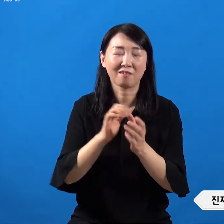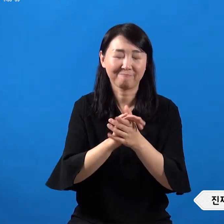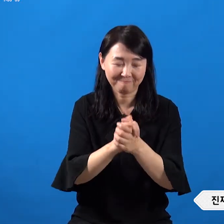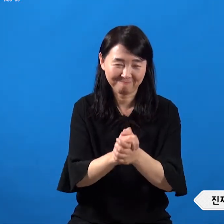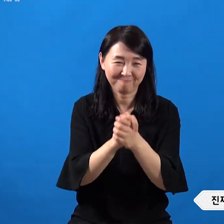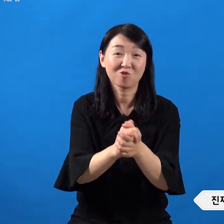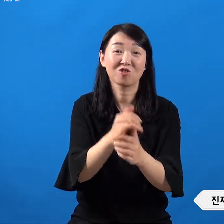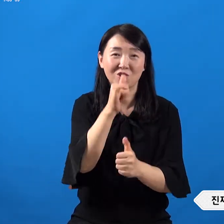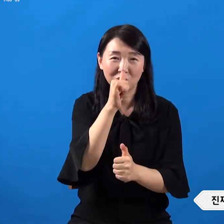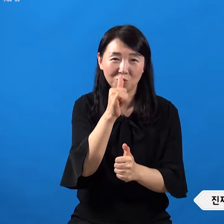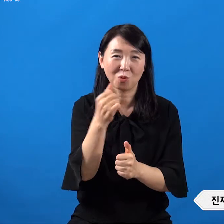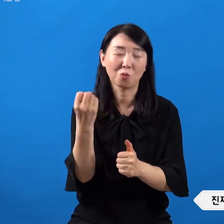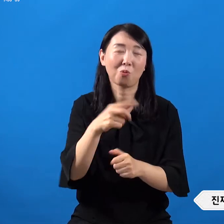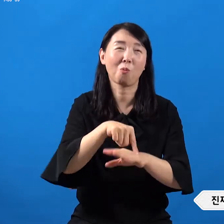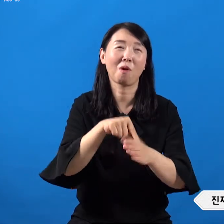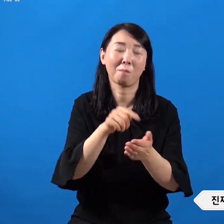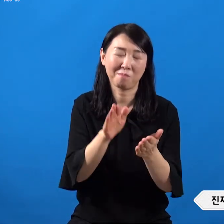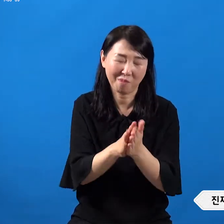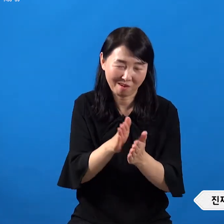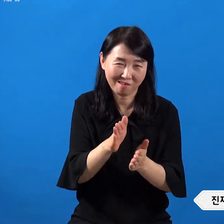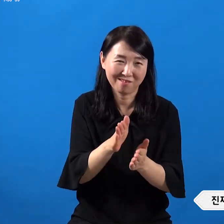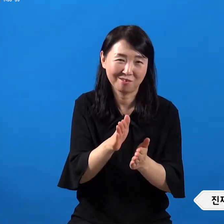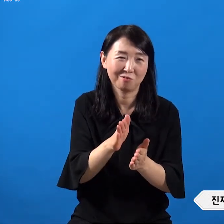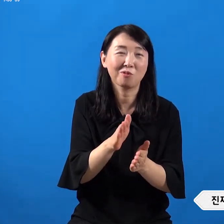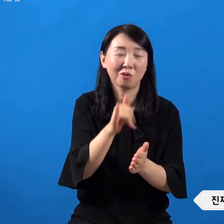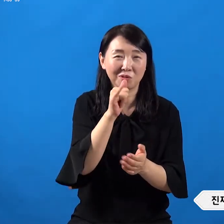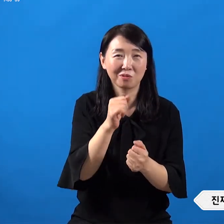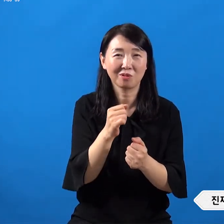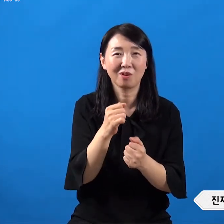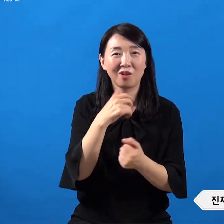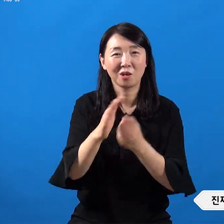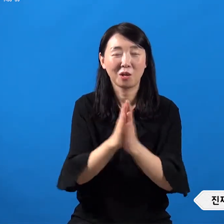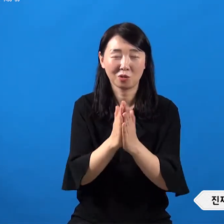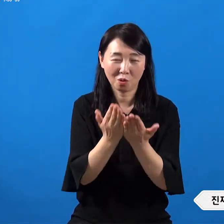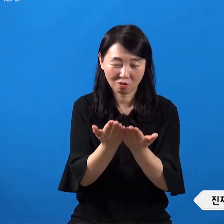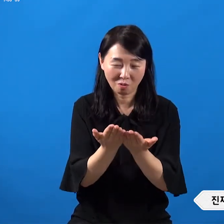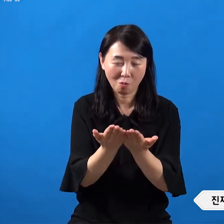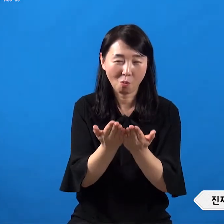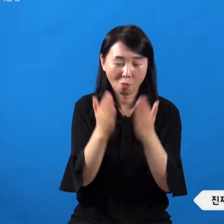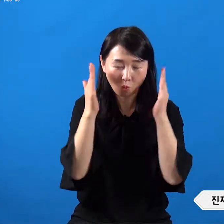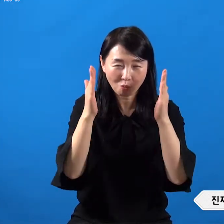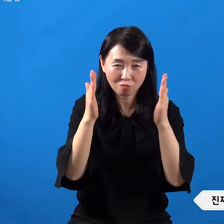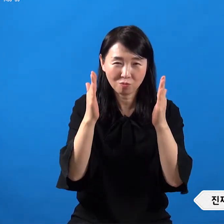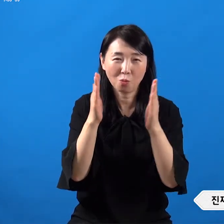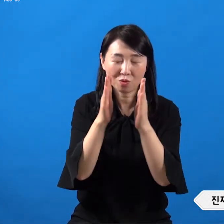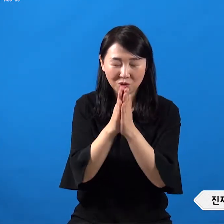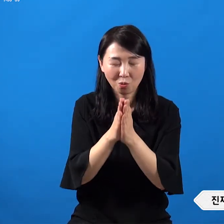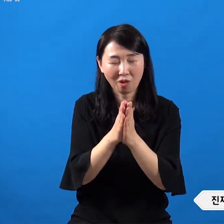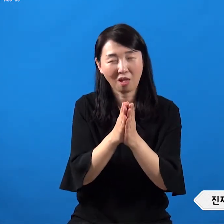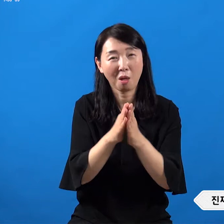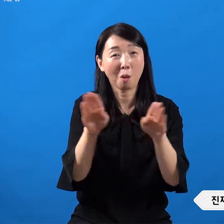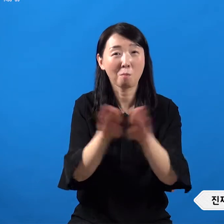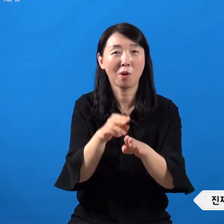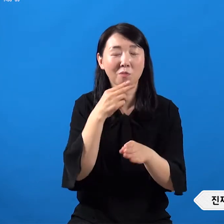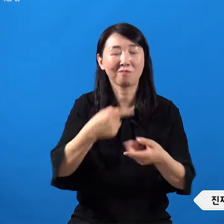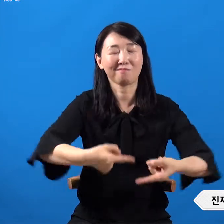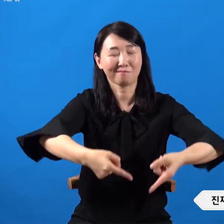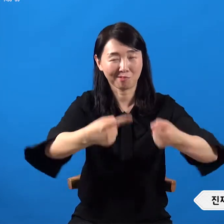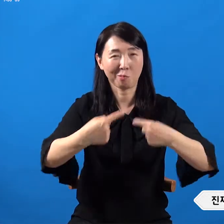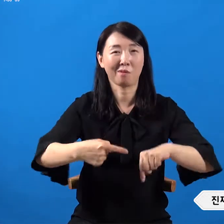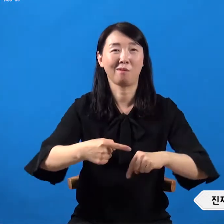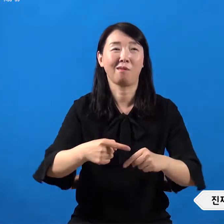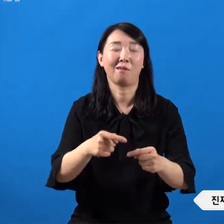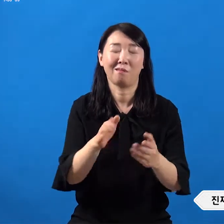하고 또 그 열정이 대단한지 성경 공부마다 기도회마다 빠지지 않고 참석하고 얼마나 뜨거운